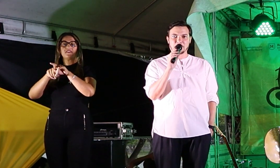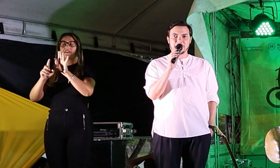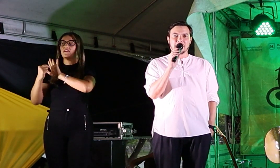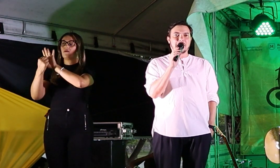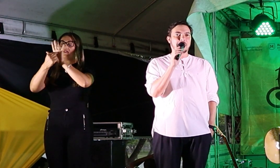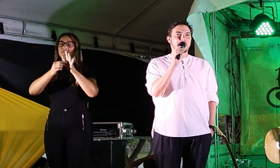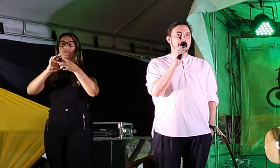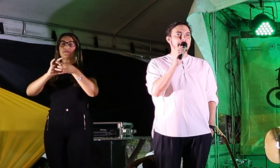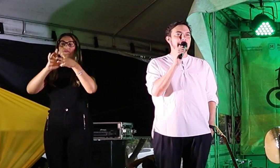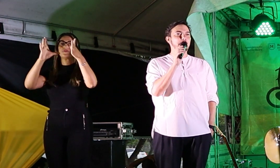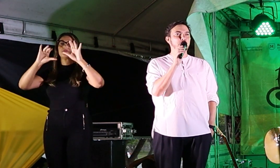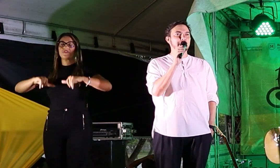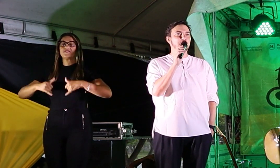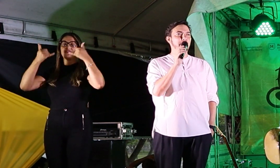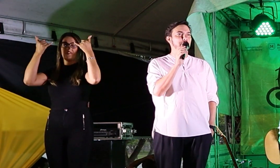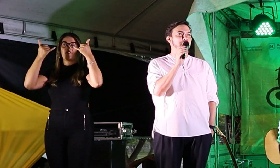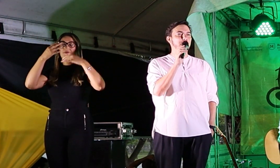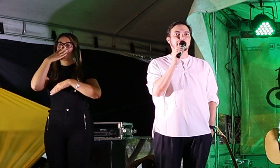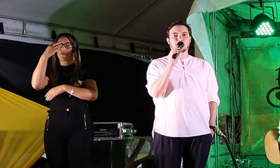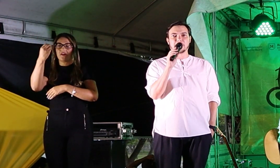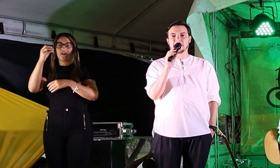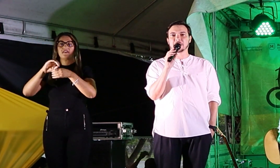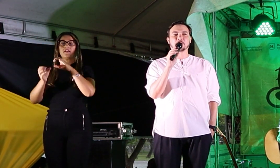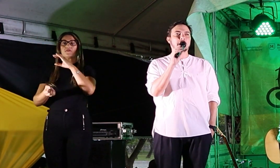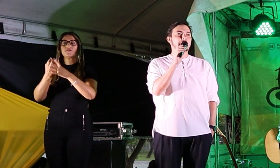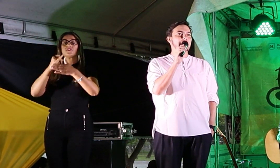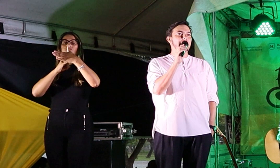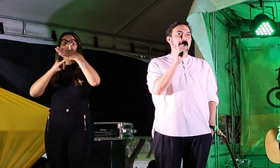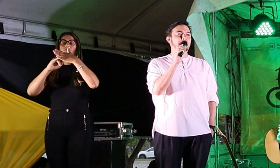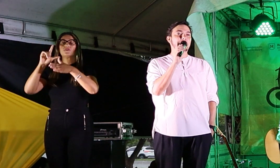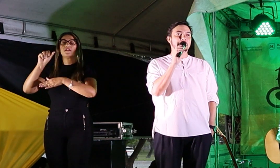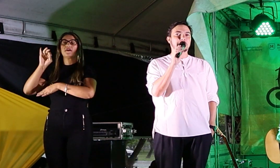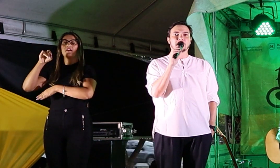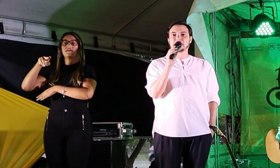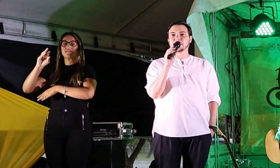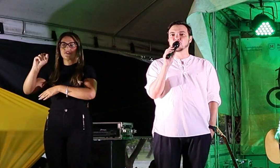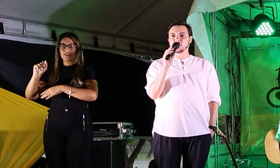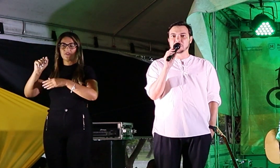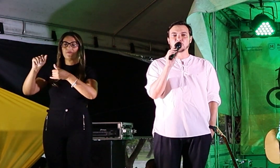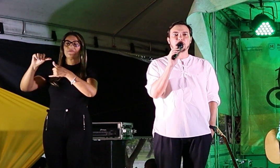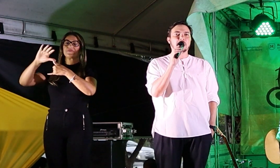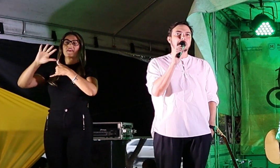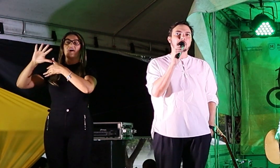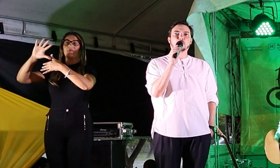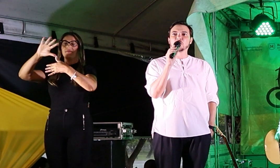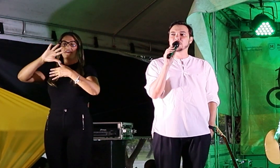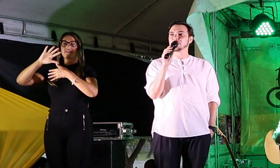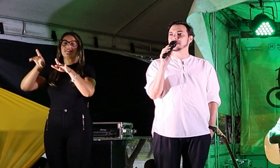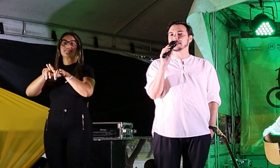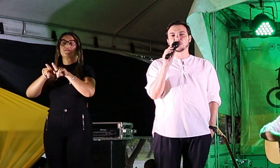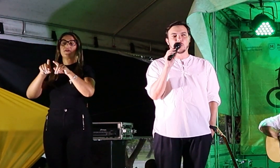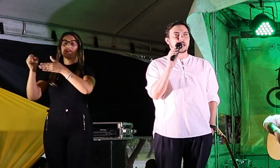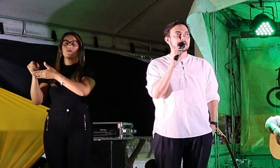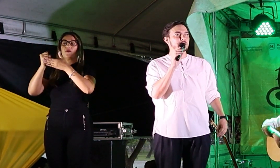Guará. Ele é produzido pelo Instituto Latinoamérica, parceria com a Secretaria de Turismo e apoio